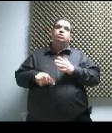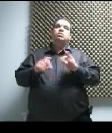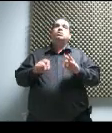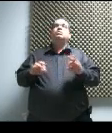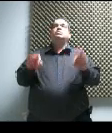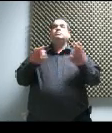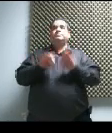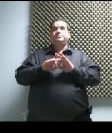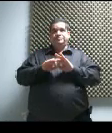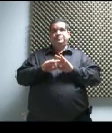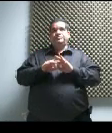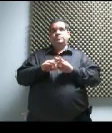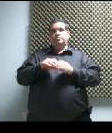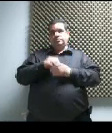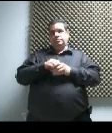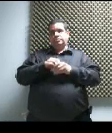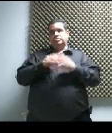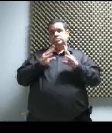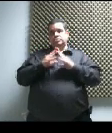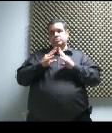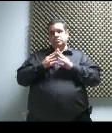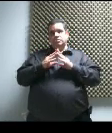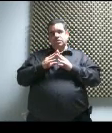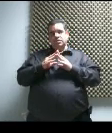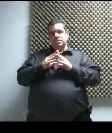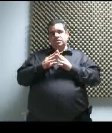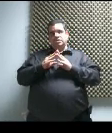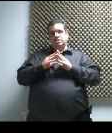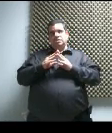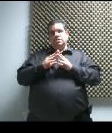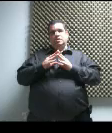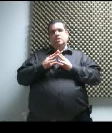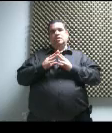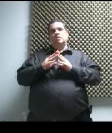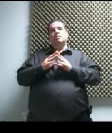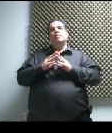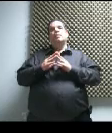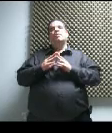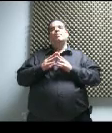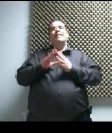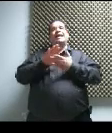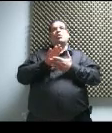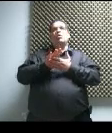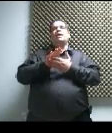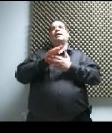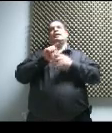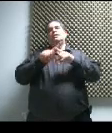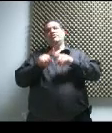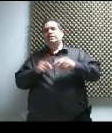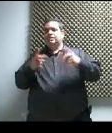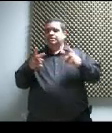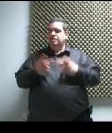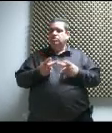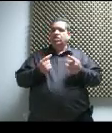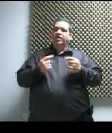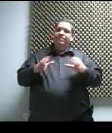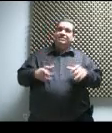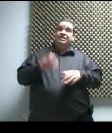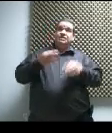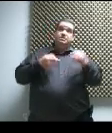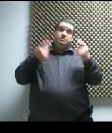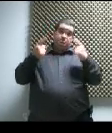importante es saber dentro de tu casa, dentro de tu lugar, en lugar de trabajo, en la escuela, en todo ese tipo de sitios, saber exactamente qué hacer si